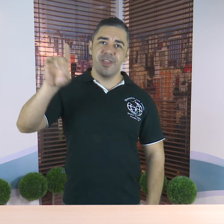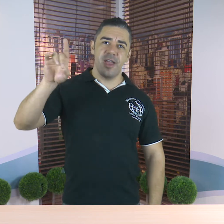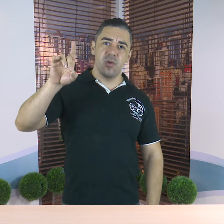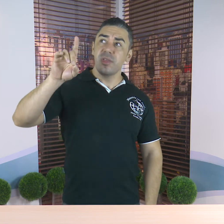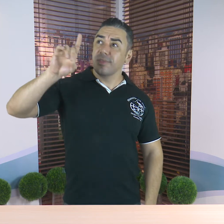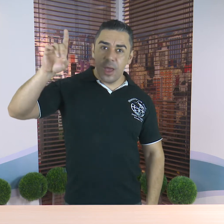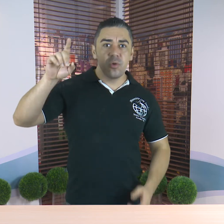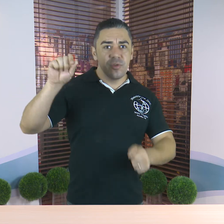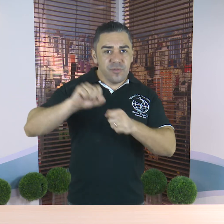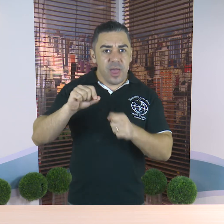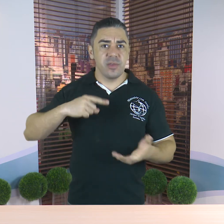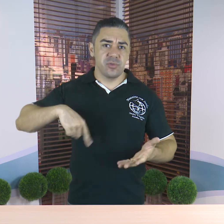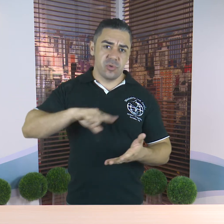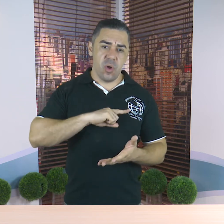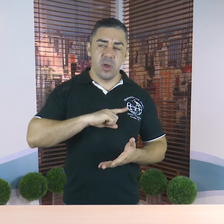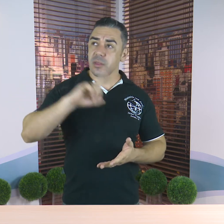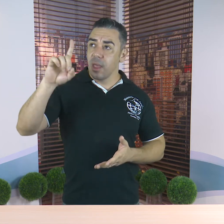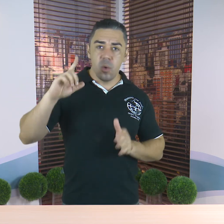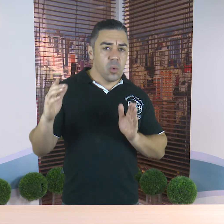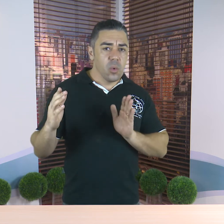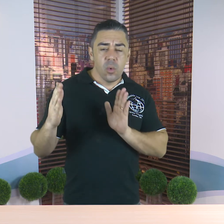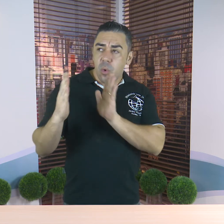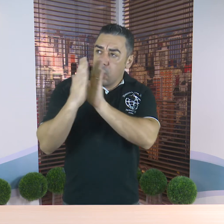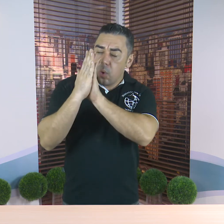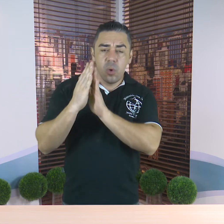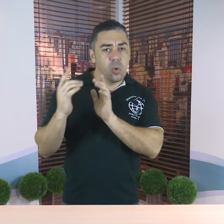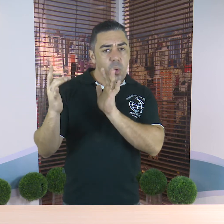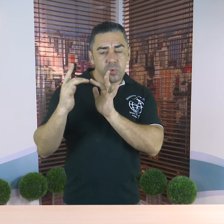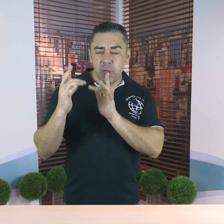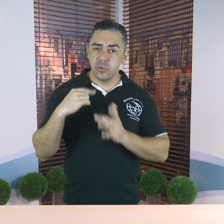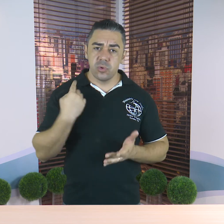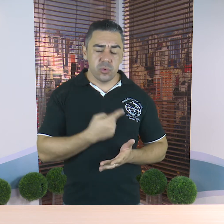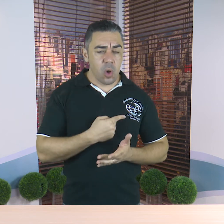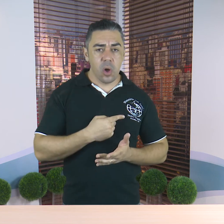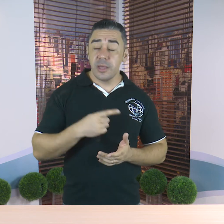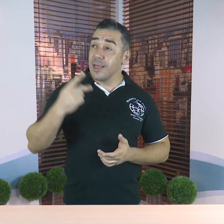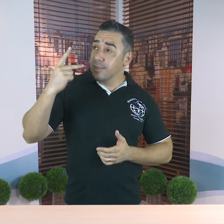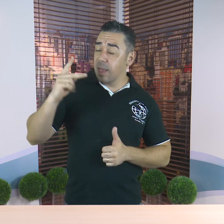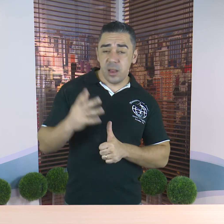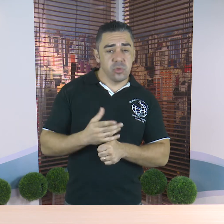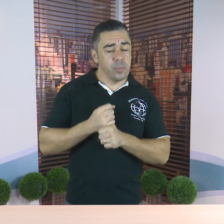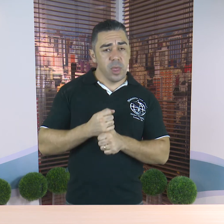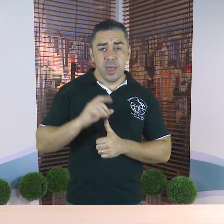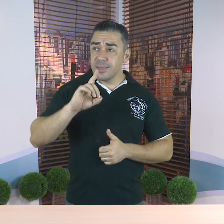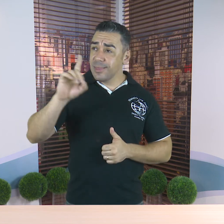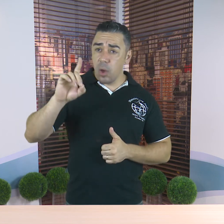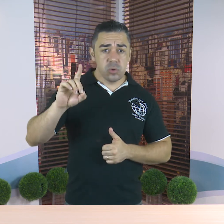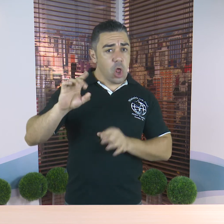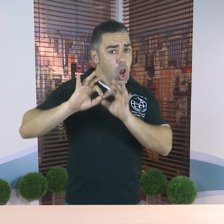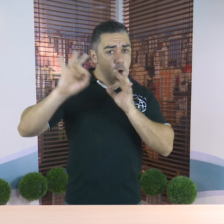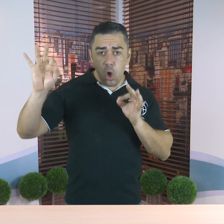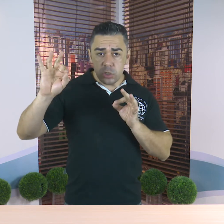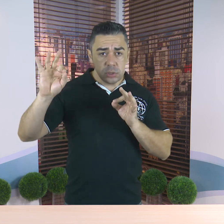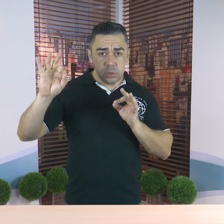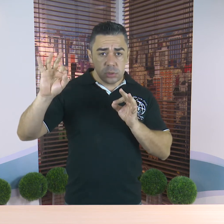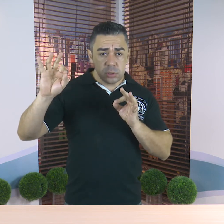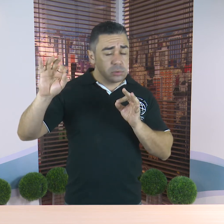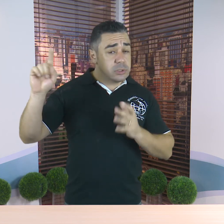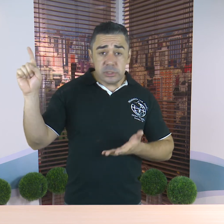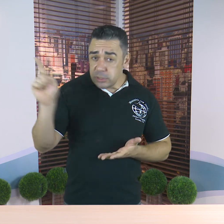convive com as pessoas dentro desse domínio, ou do seu domínio. Ele não é um ser inalcançável e